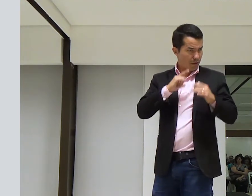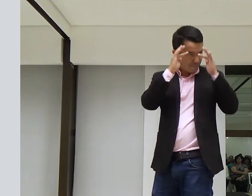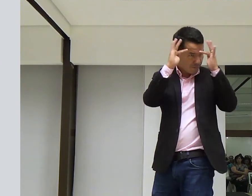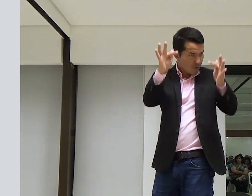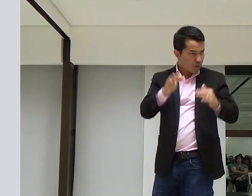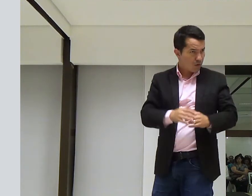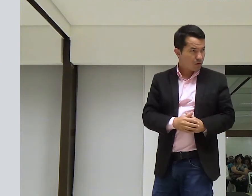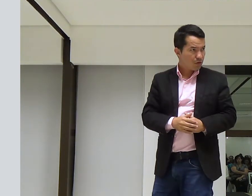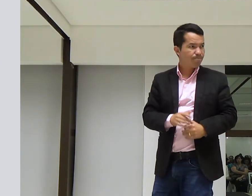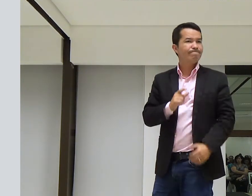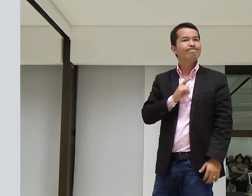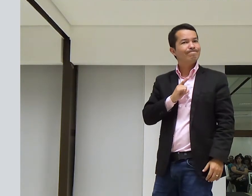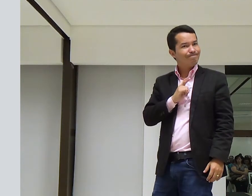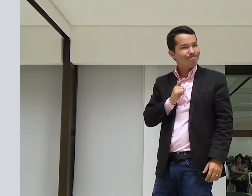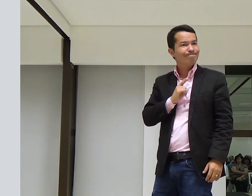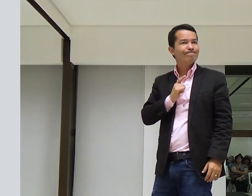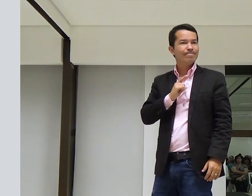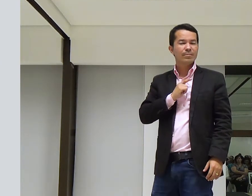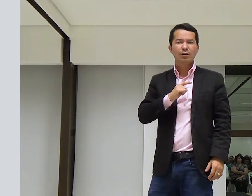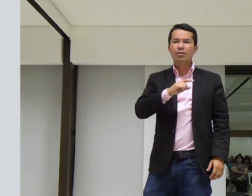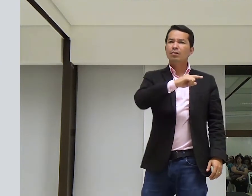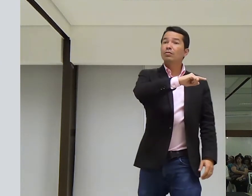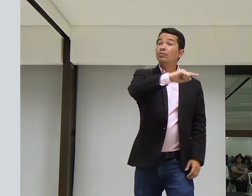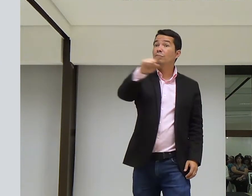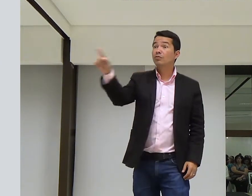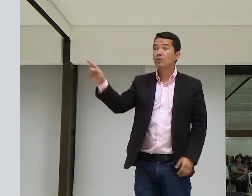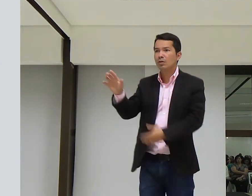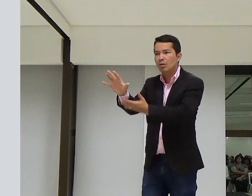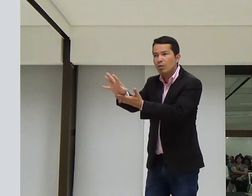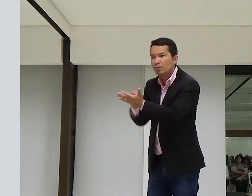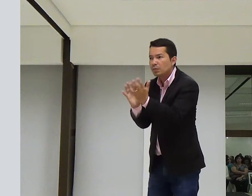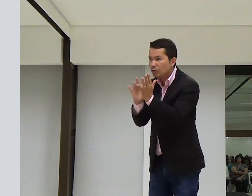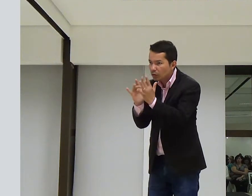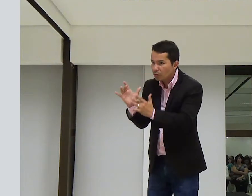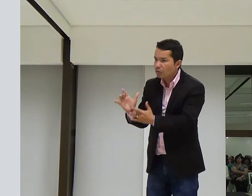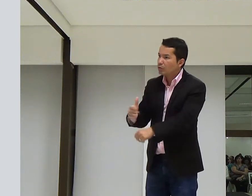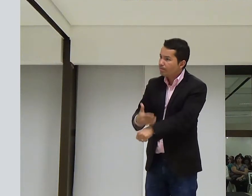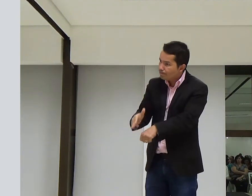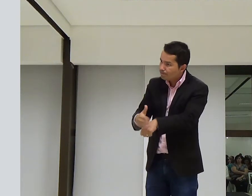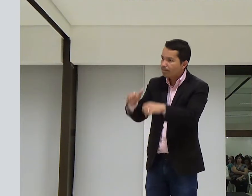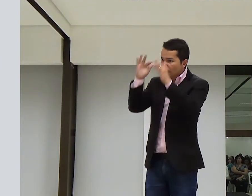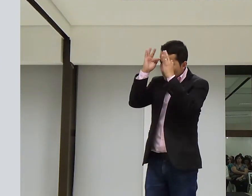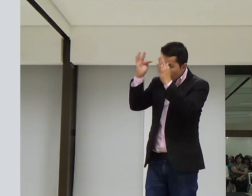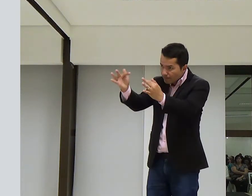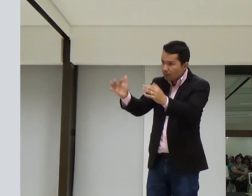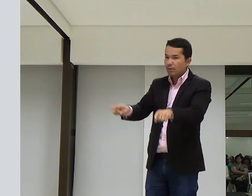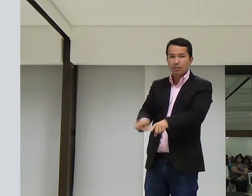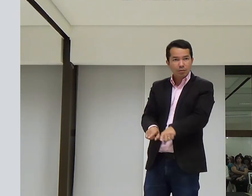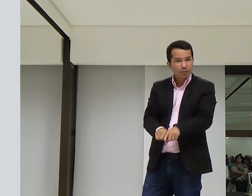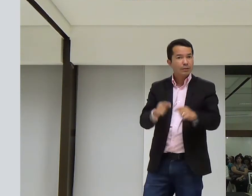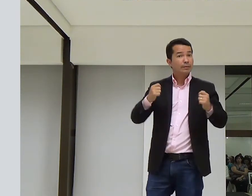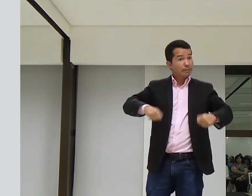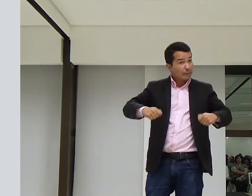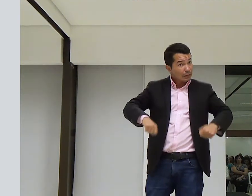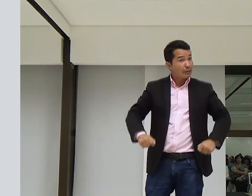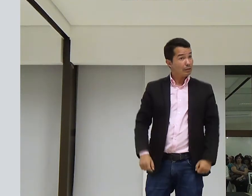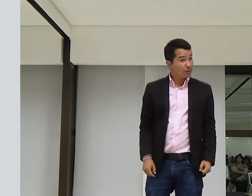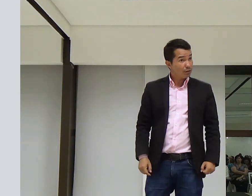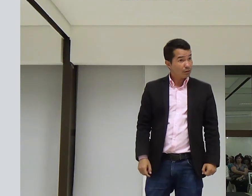Jesus era fiel? Sim, Jesus é fiel. Se você copiar e praticar a fidelidade de